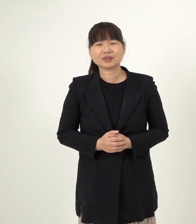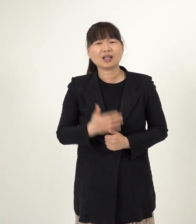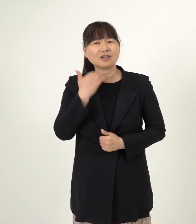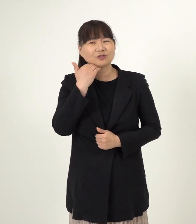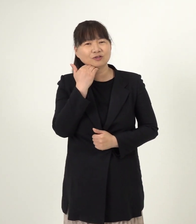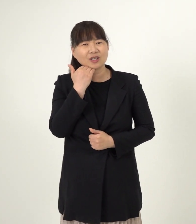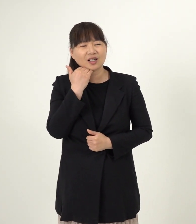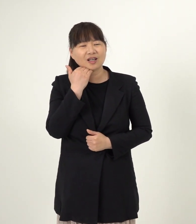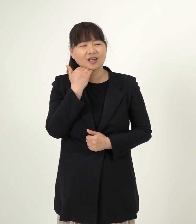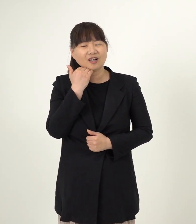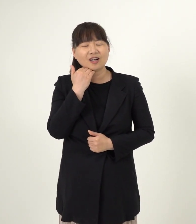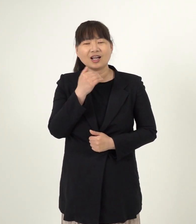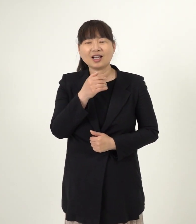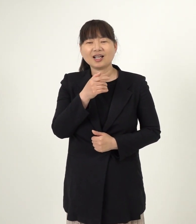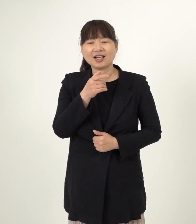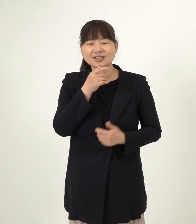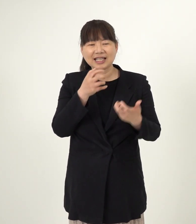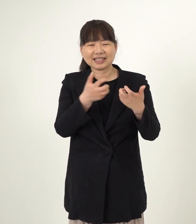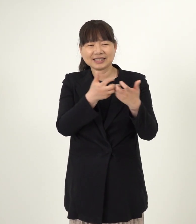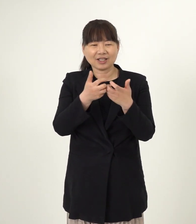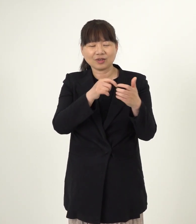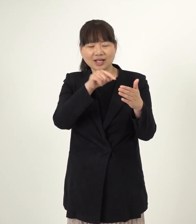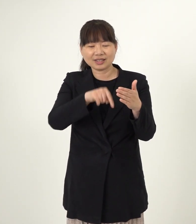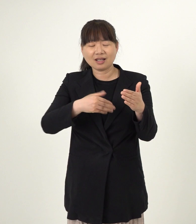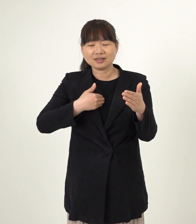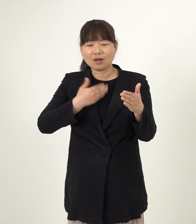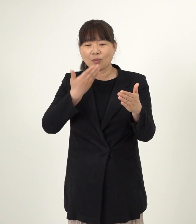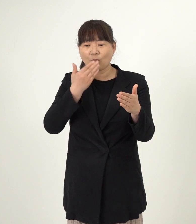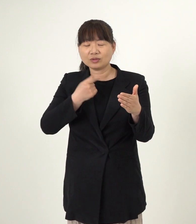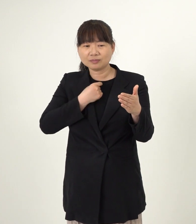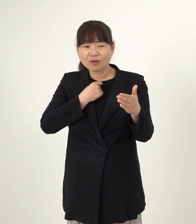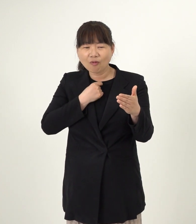누가 냉장고에다가 자기가 먹으려고